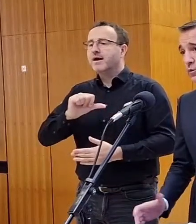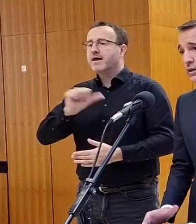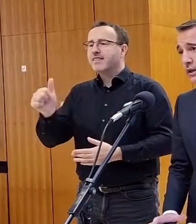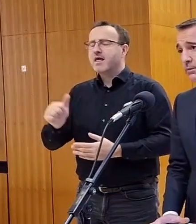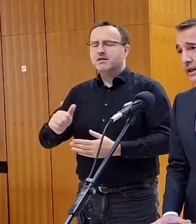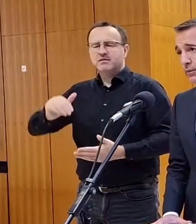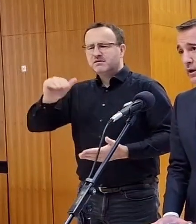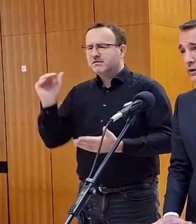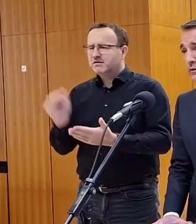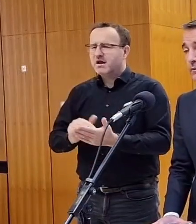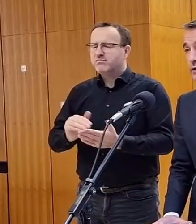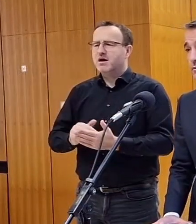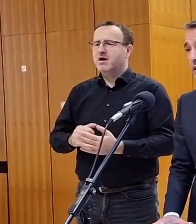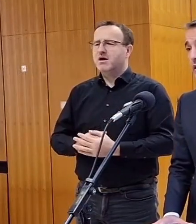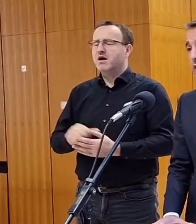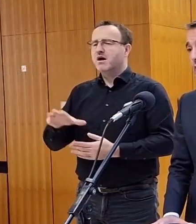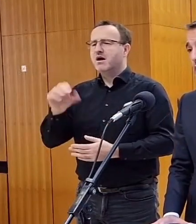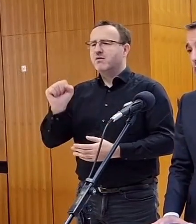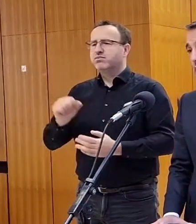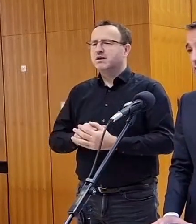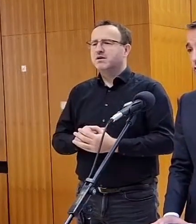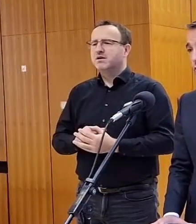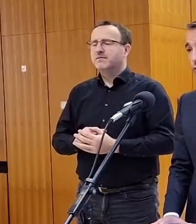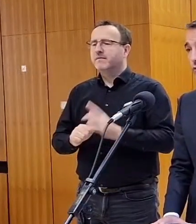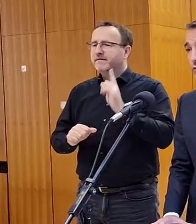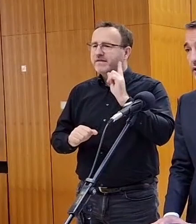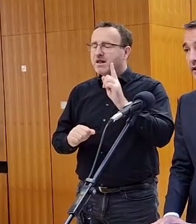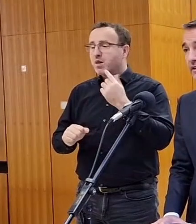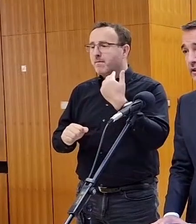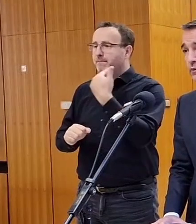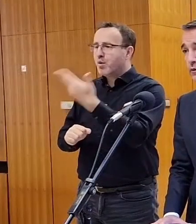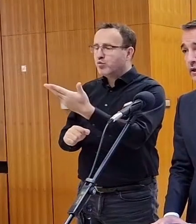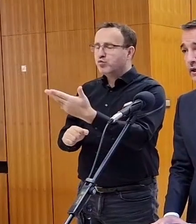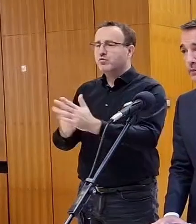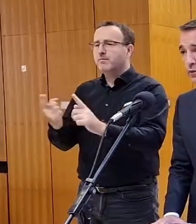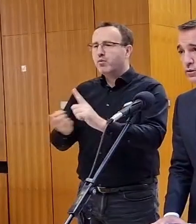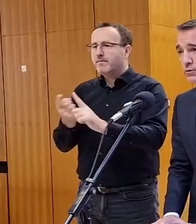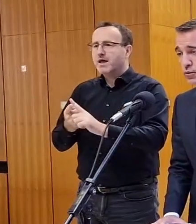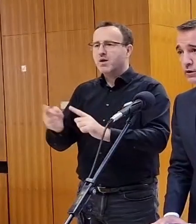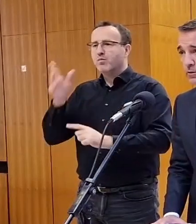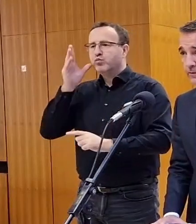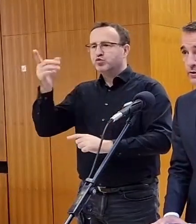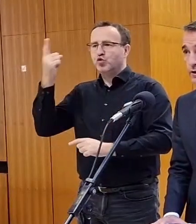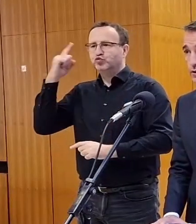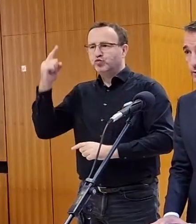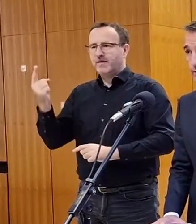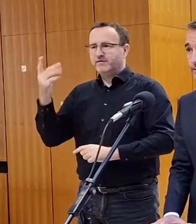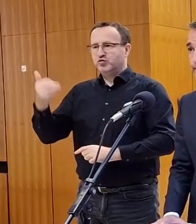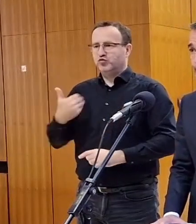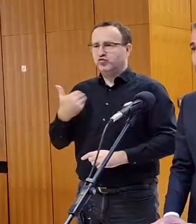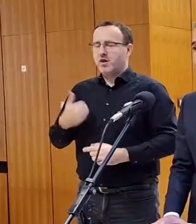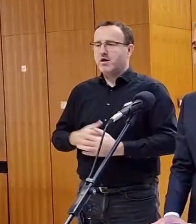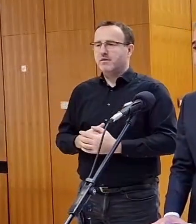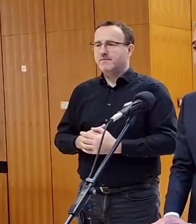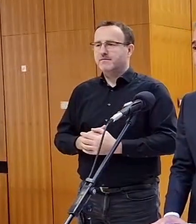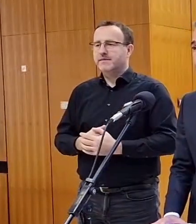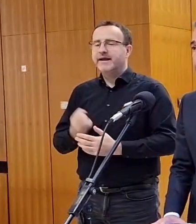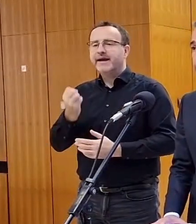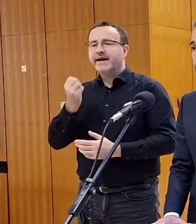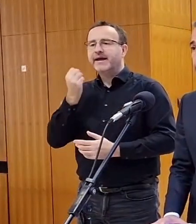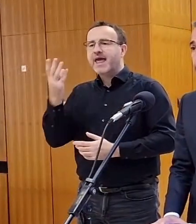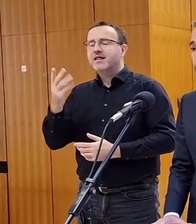z nevyhnutných predpokladov, aby sme dokázali takisto ponúknuť adekvátne podmienky budúcim študentom vysokých škôl.